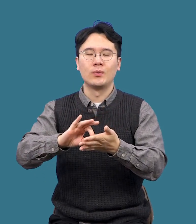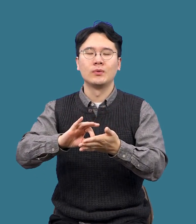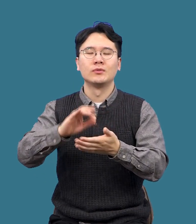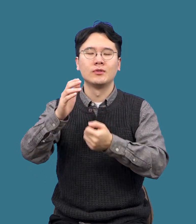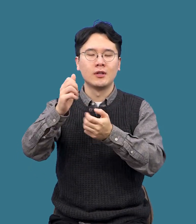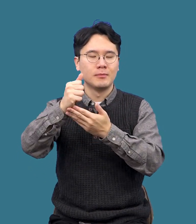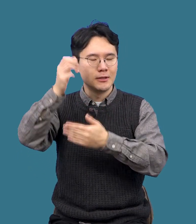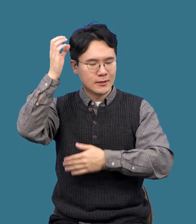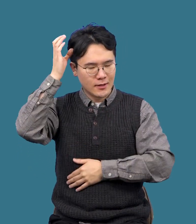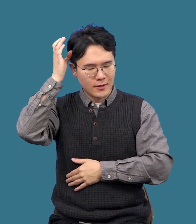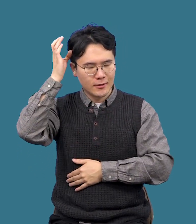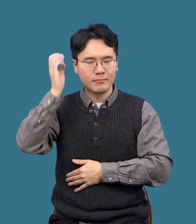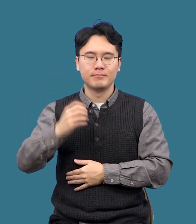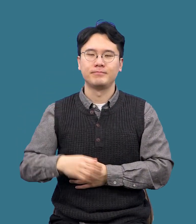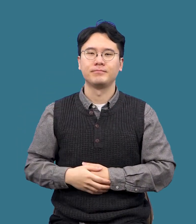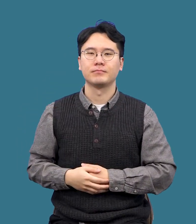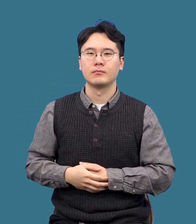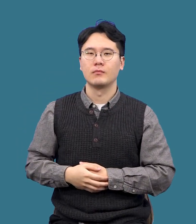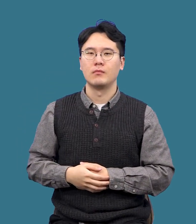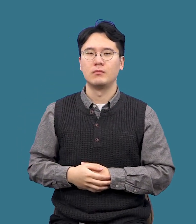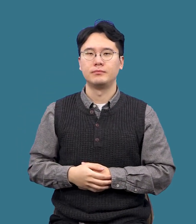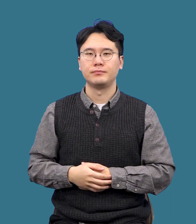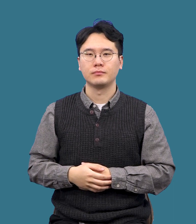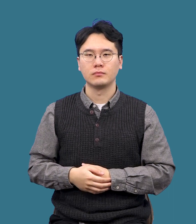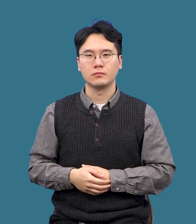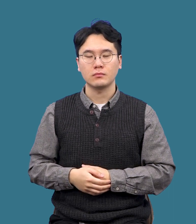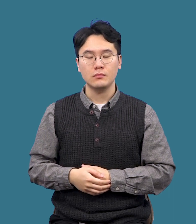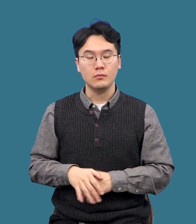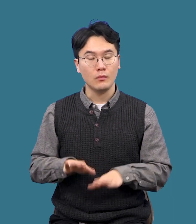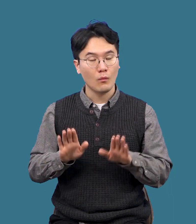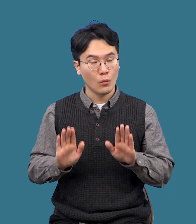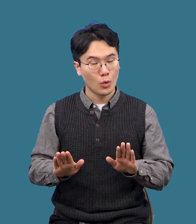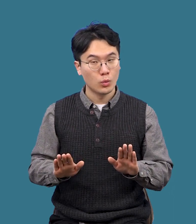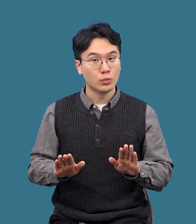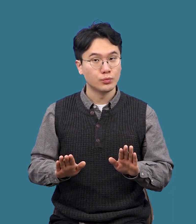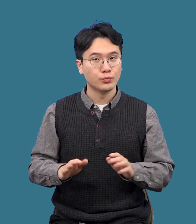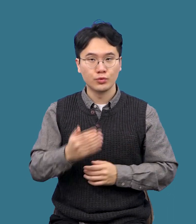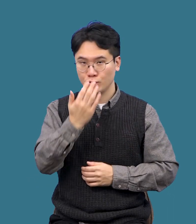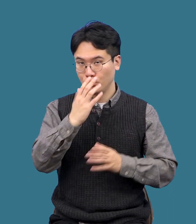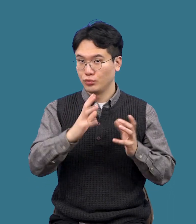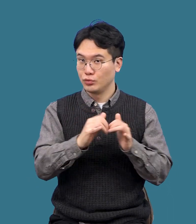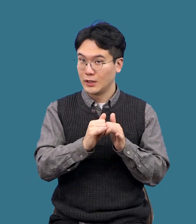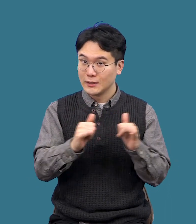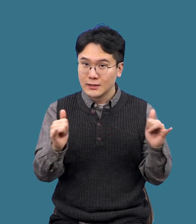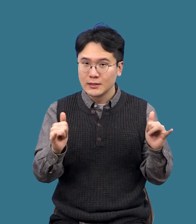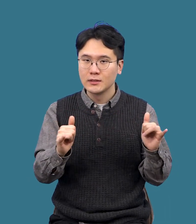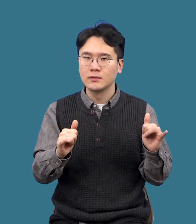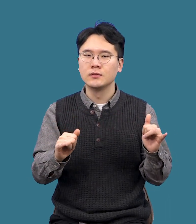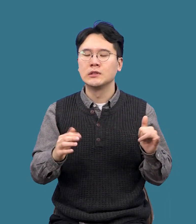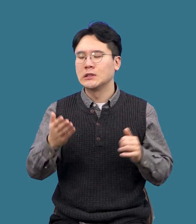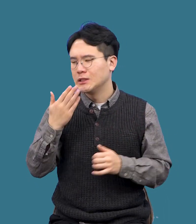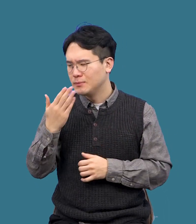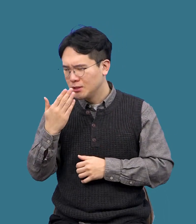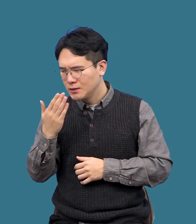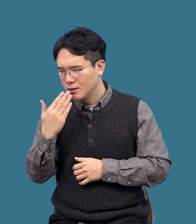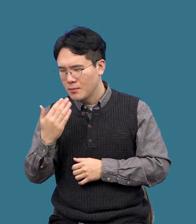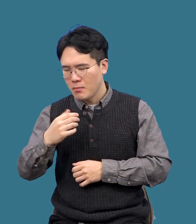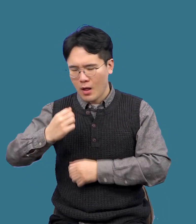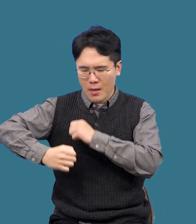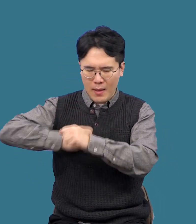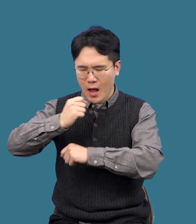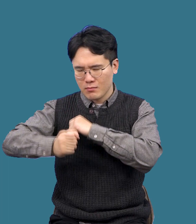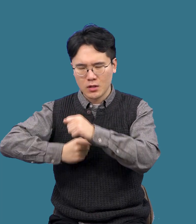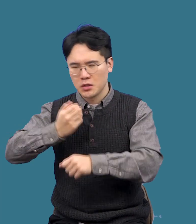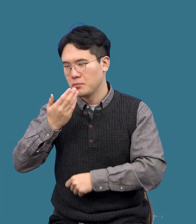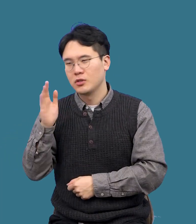것입니다. 여러분, 오늘날도 유대인들은 음식을 먹을 때 아무거나 먹지 않아요.